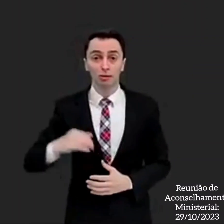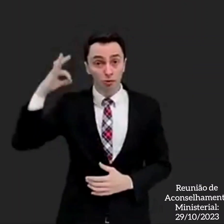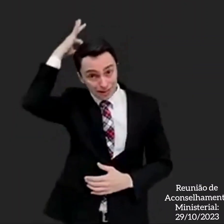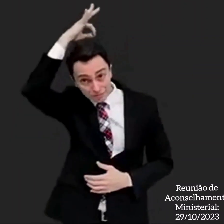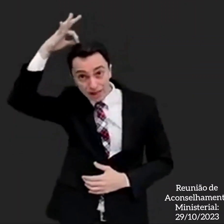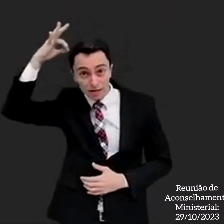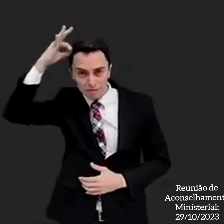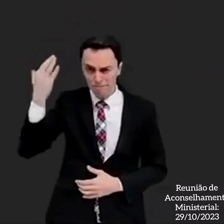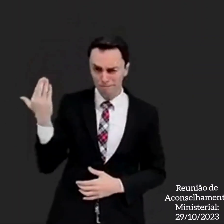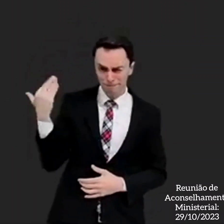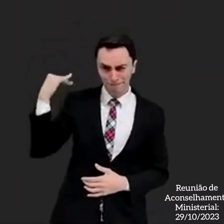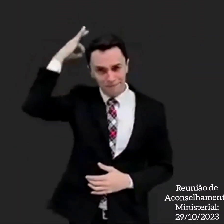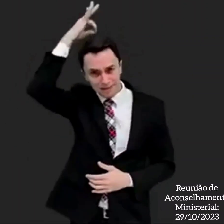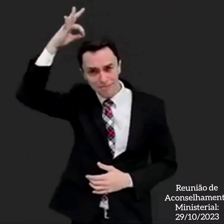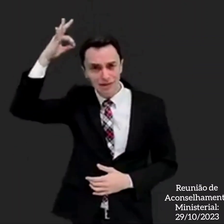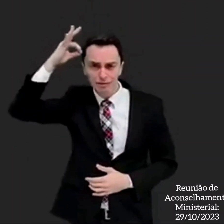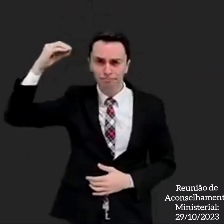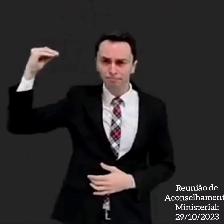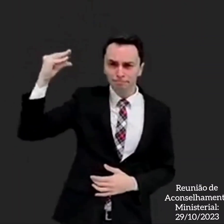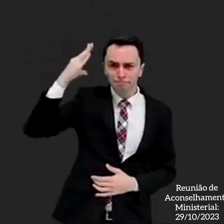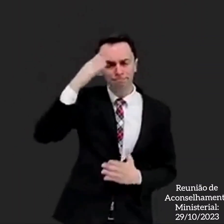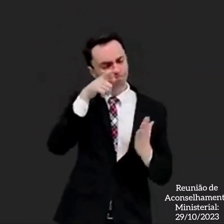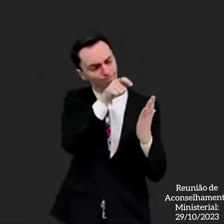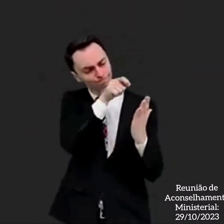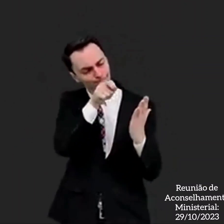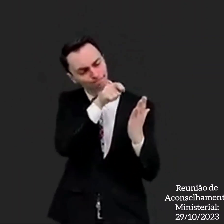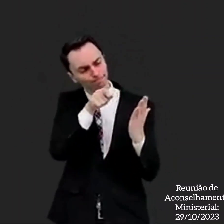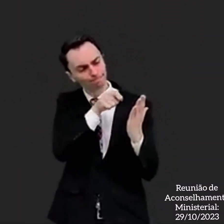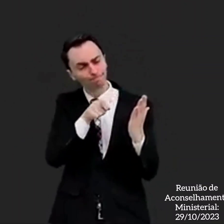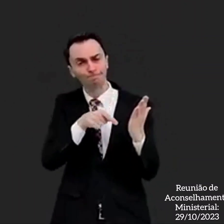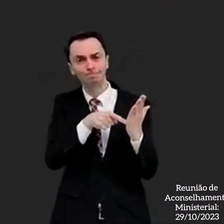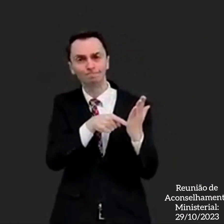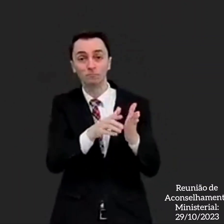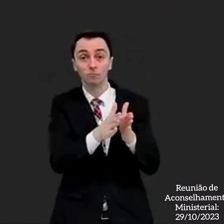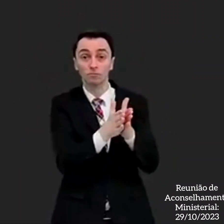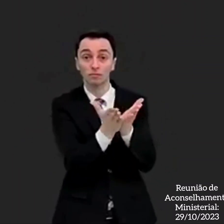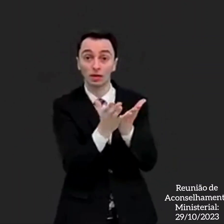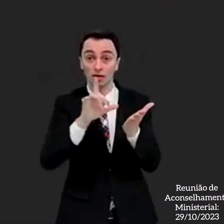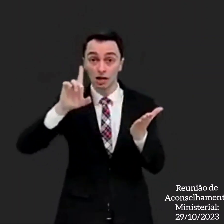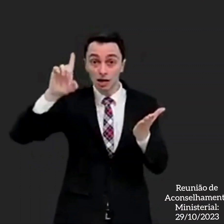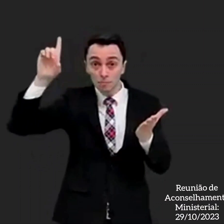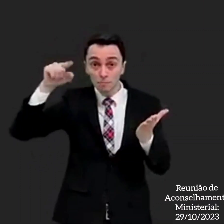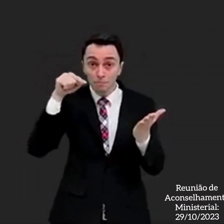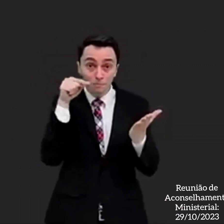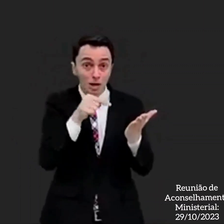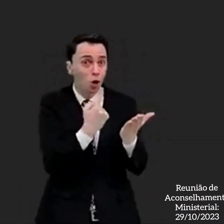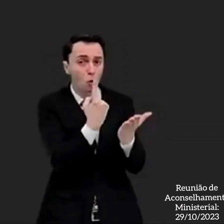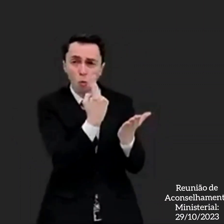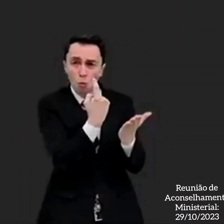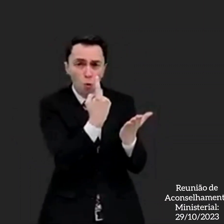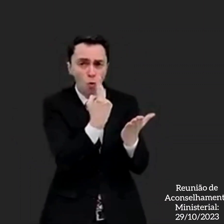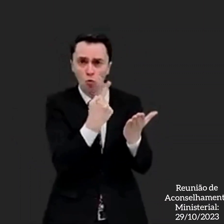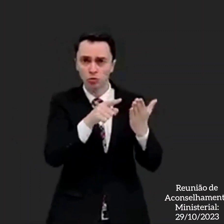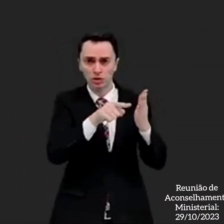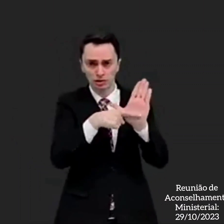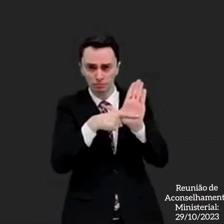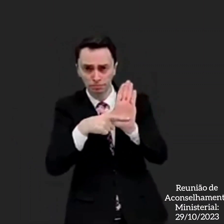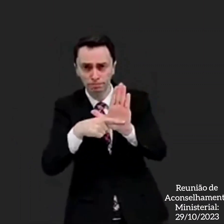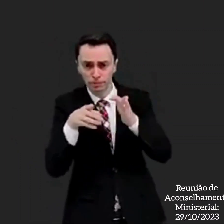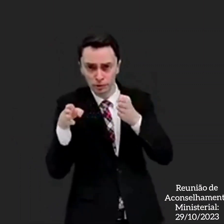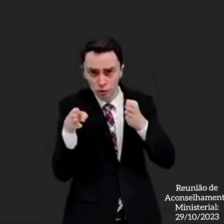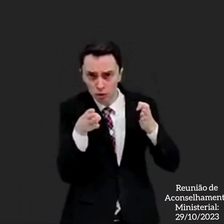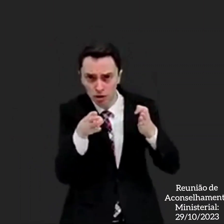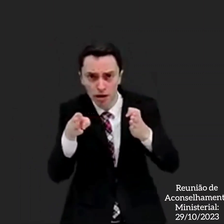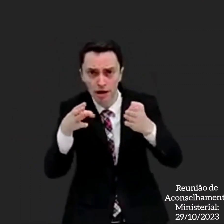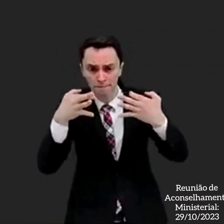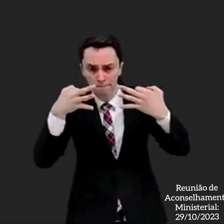inspirada pelo Espírito Santo. A Palavra de Deus é a única e perfeita guia da nossa fé e